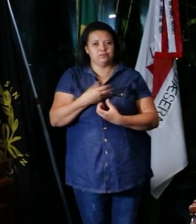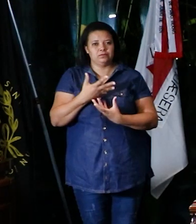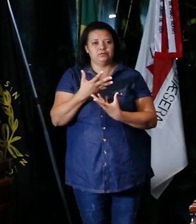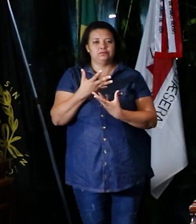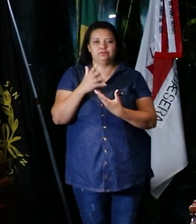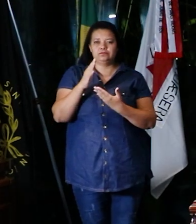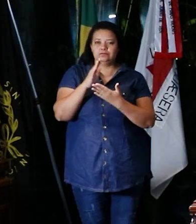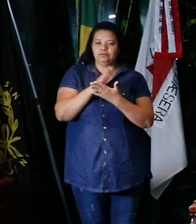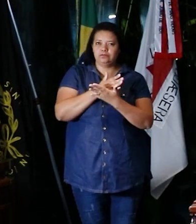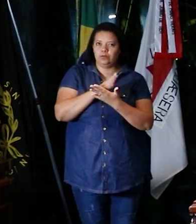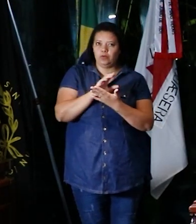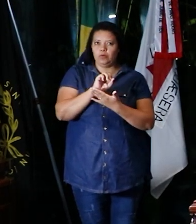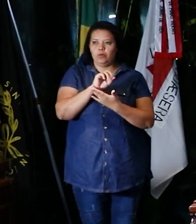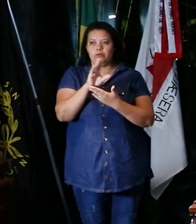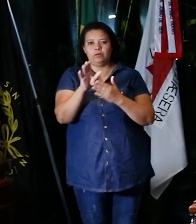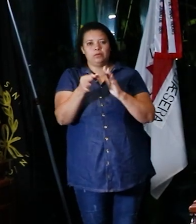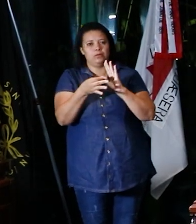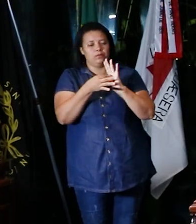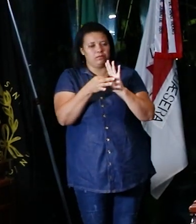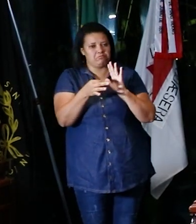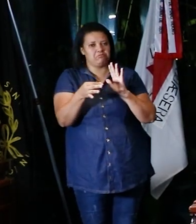de alguma crônica,